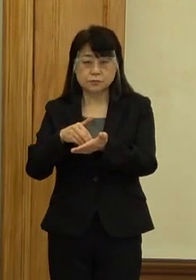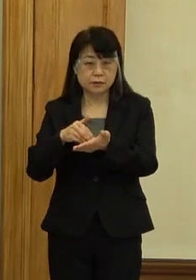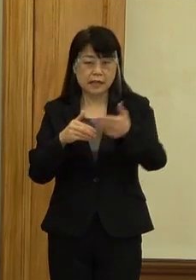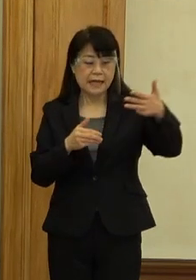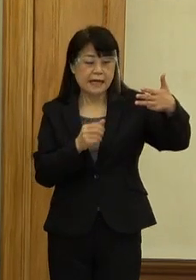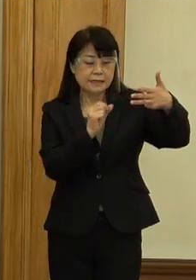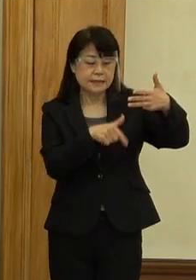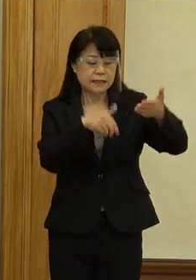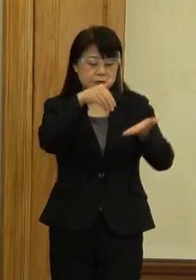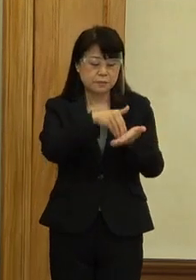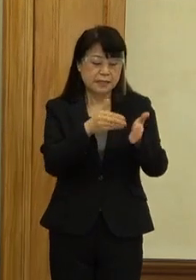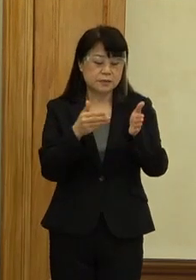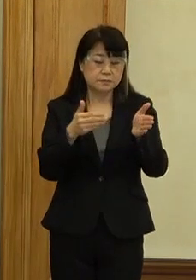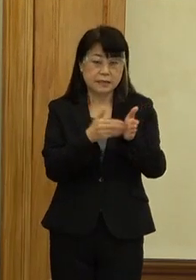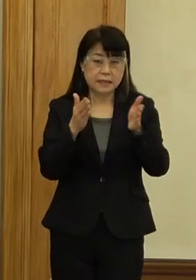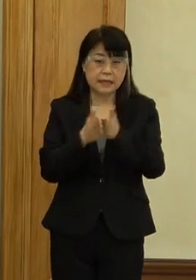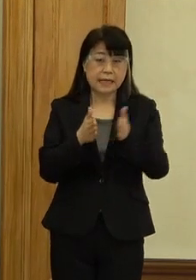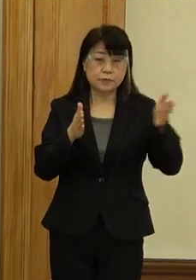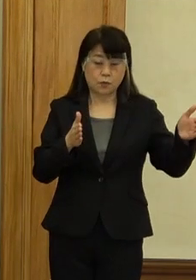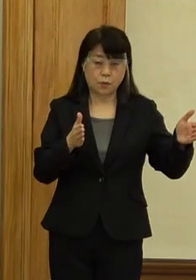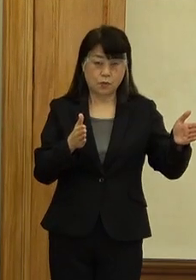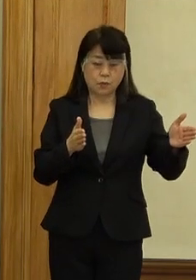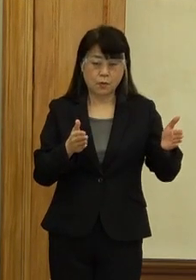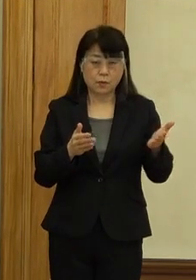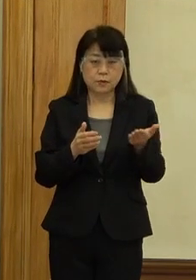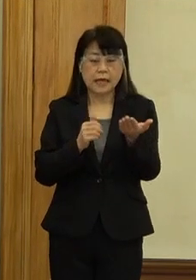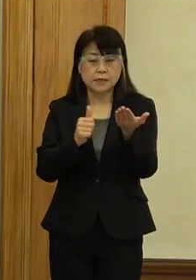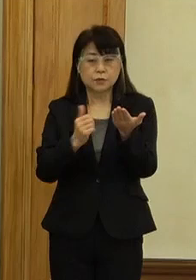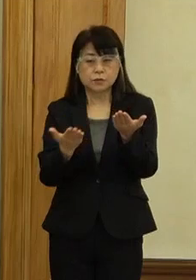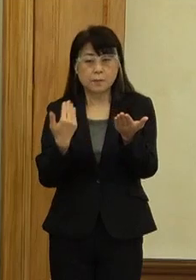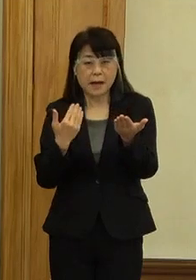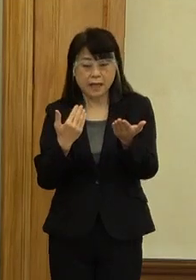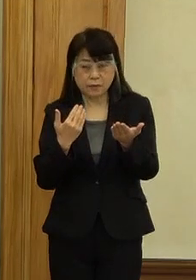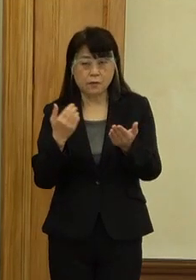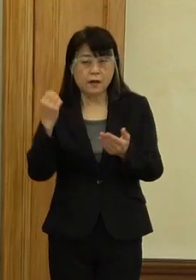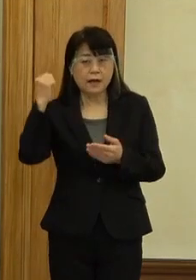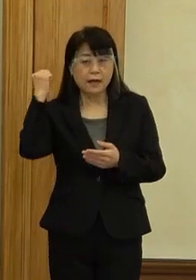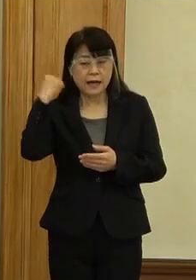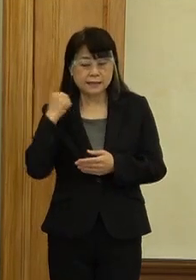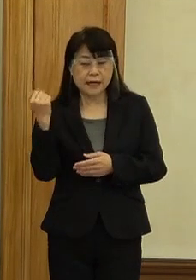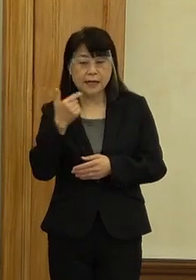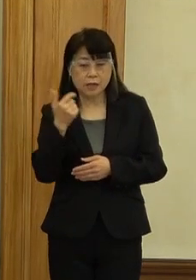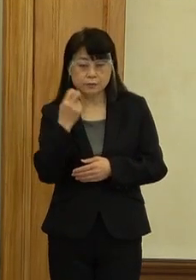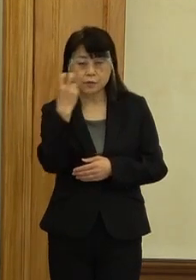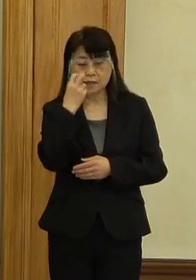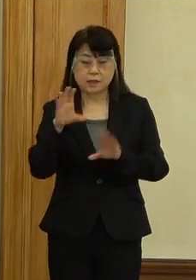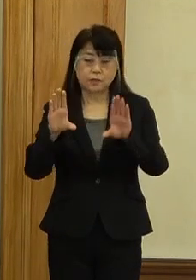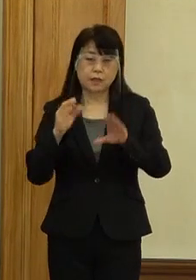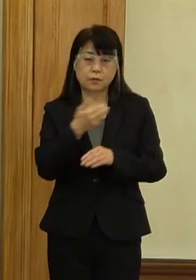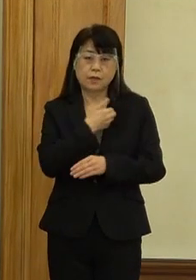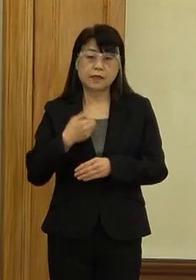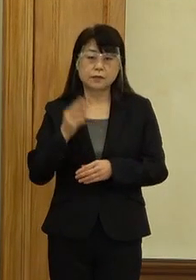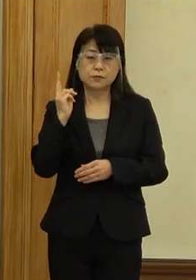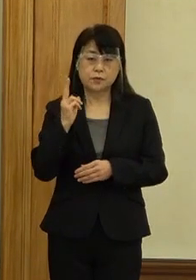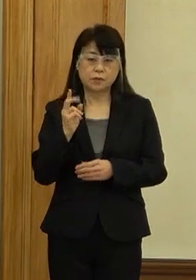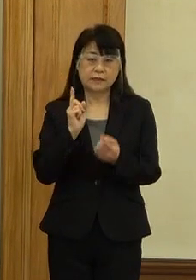に延長するとともに、出勤前の早朝でも検査を受けることができるように対応をいたします